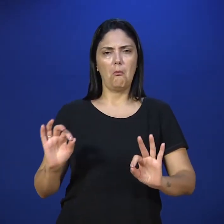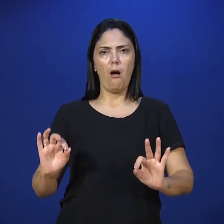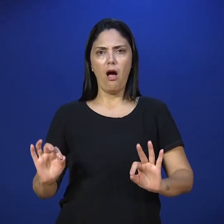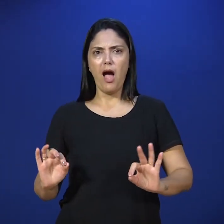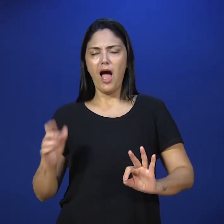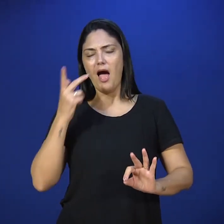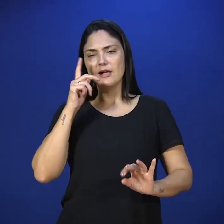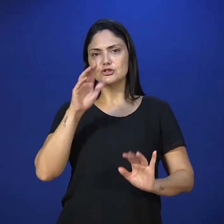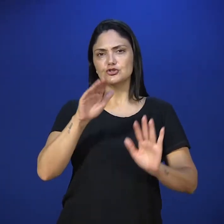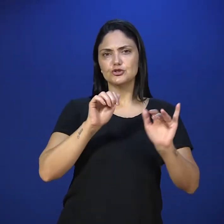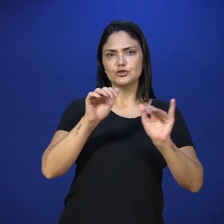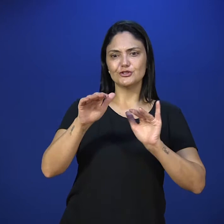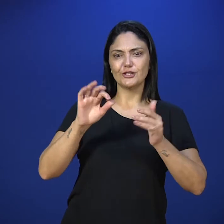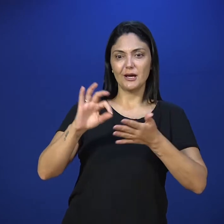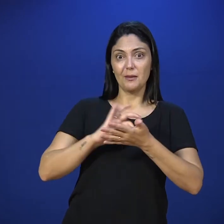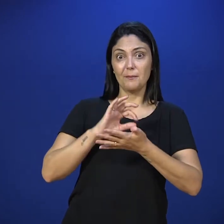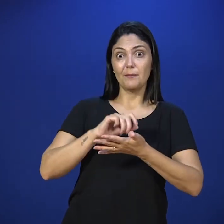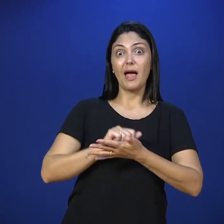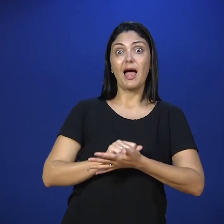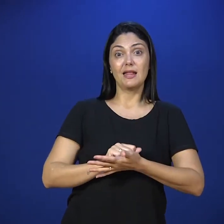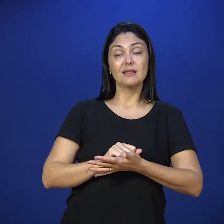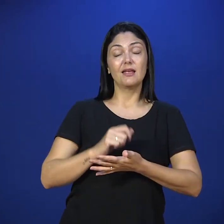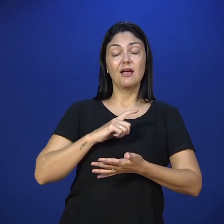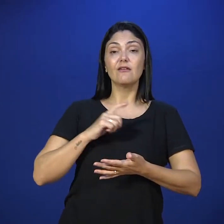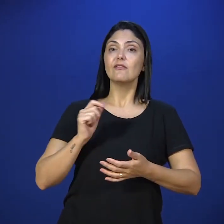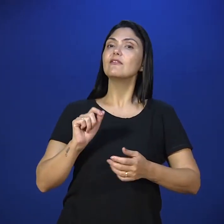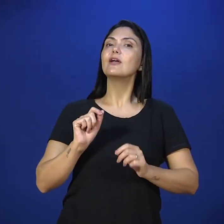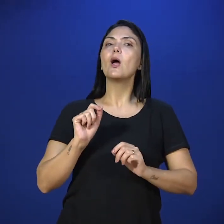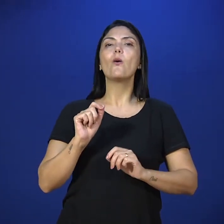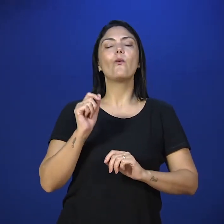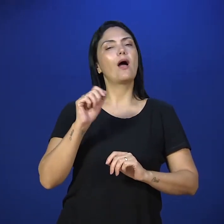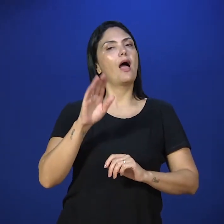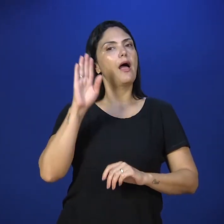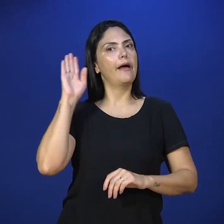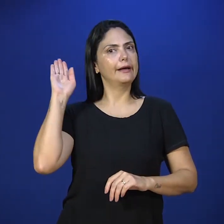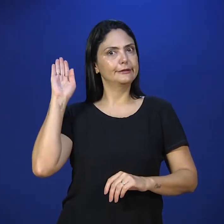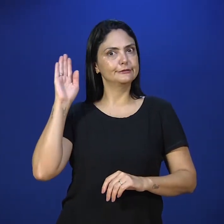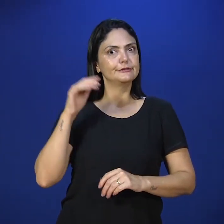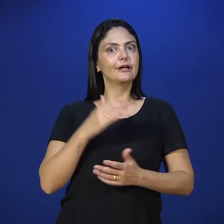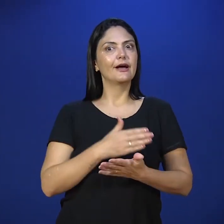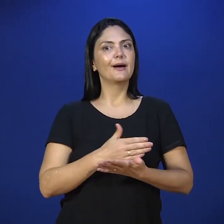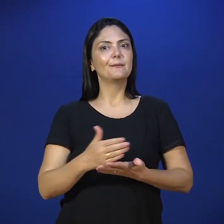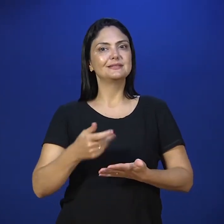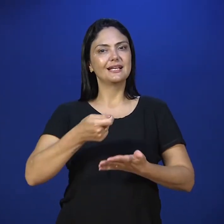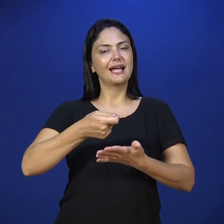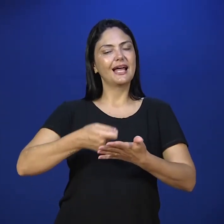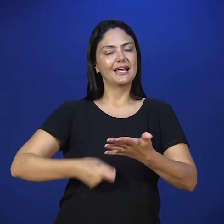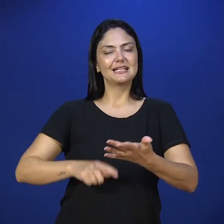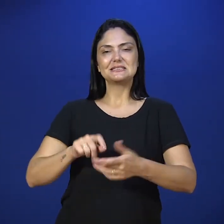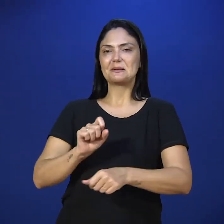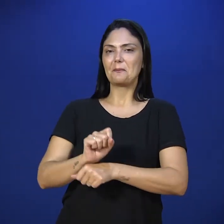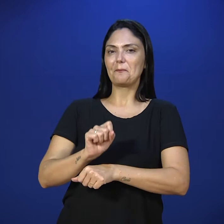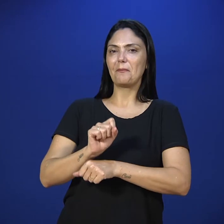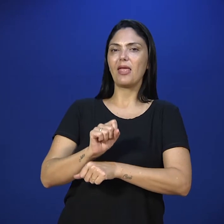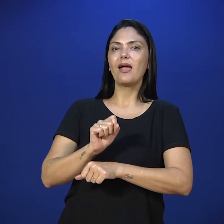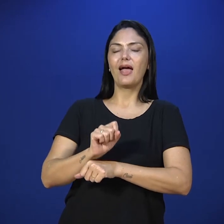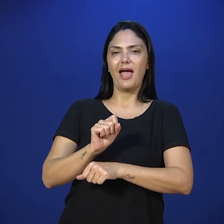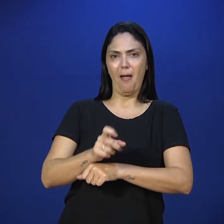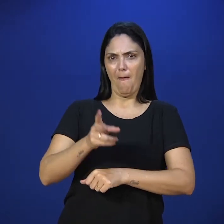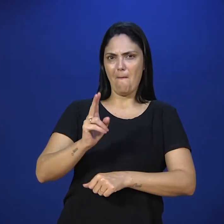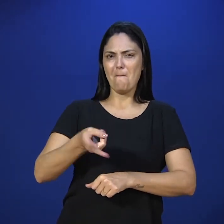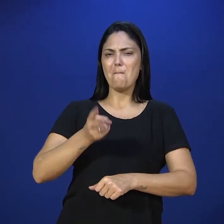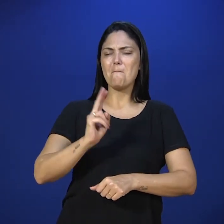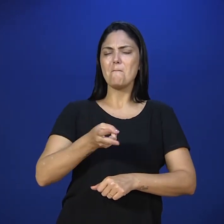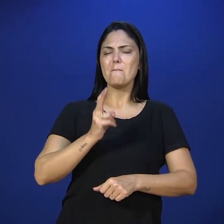a realização das matrículas serão preenchidas de acordo com os candidatos classificados em lista de espera, na mesma